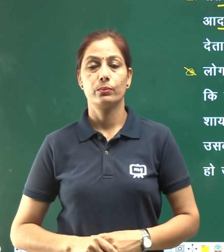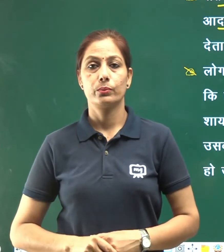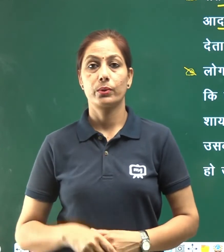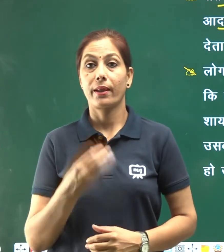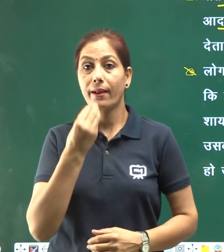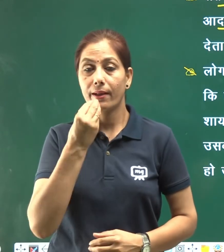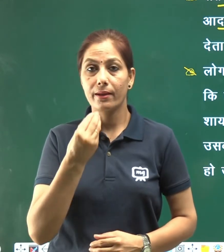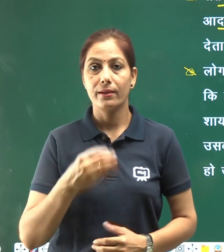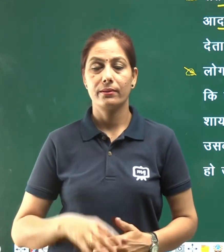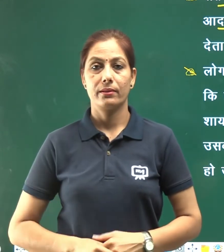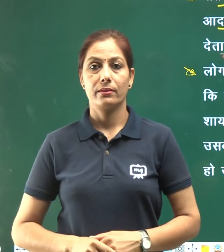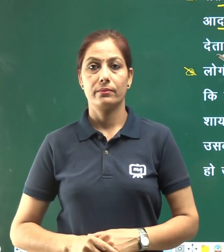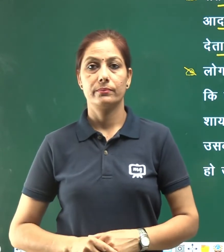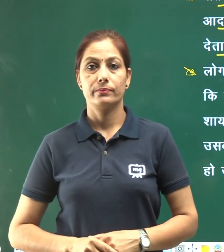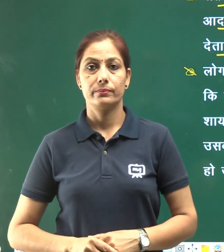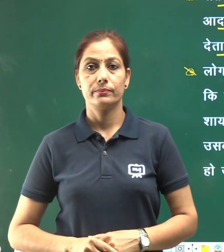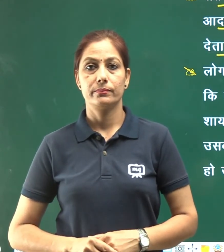खाना खिलाता है।